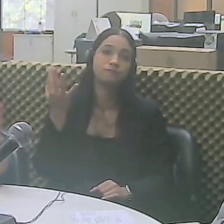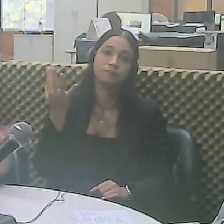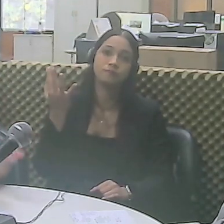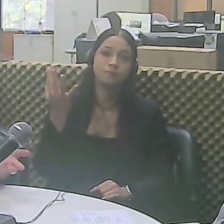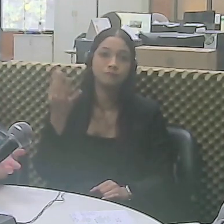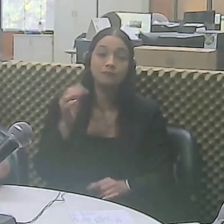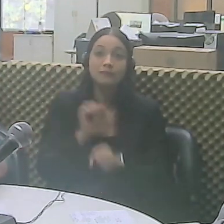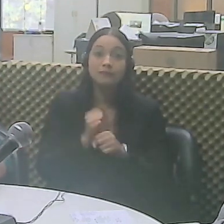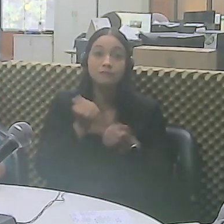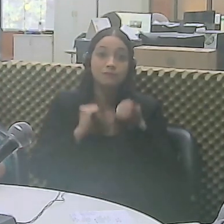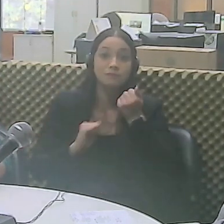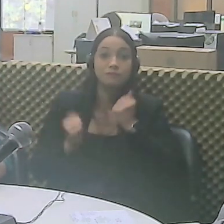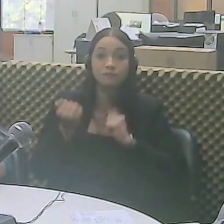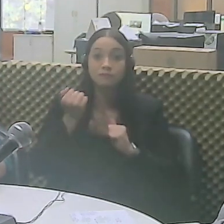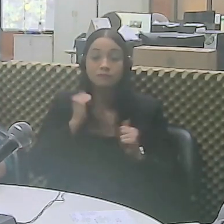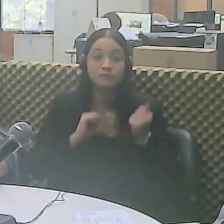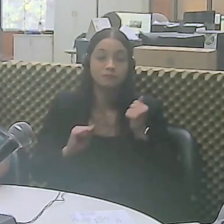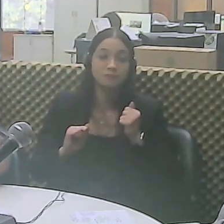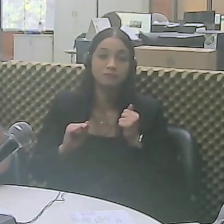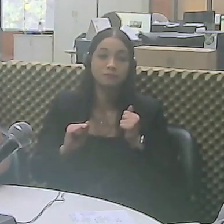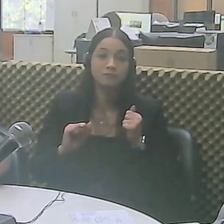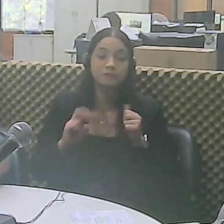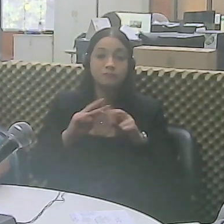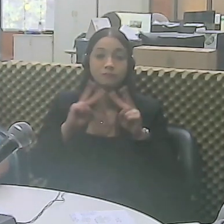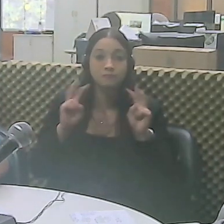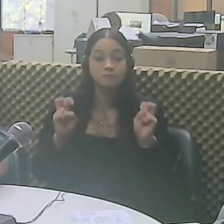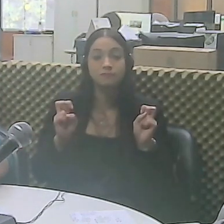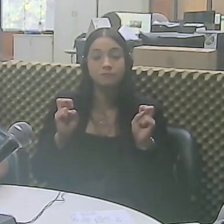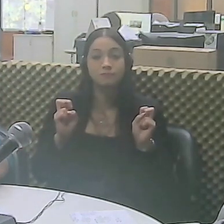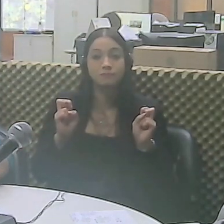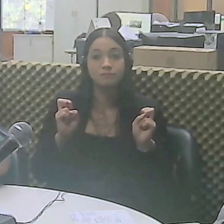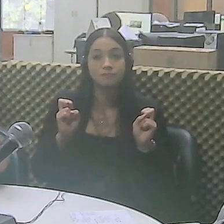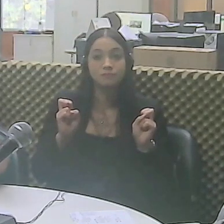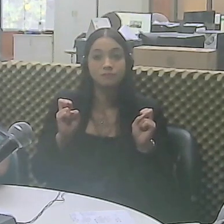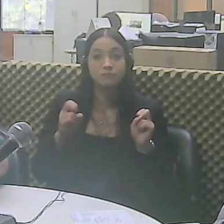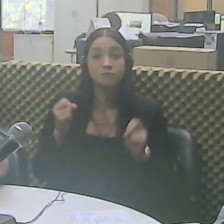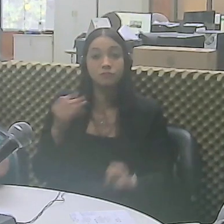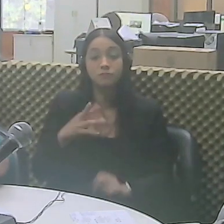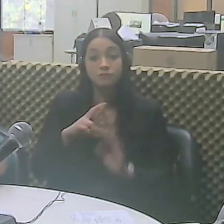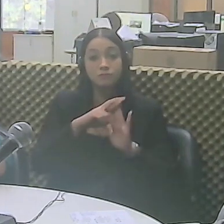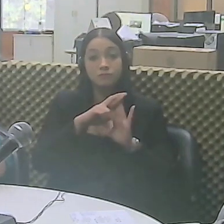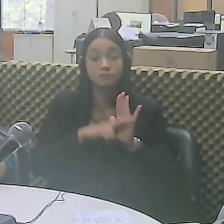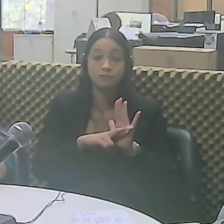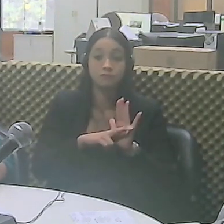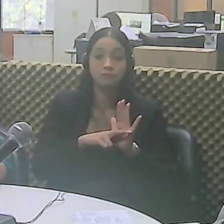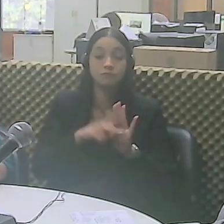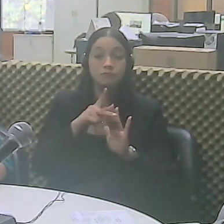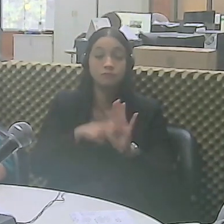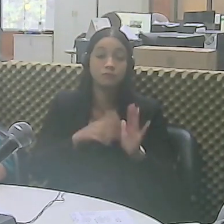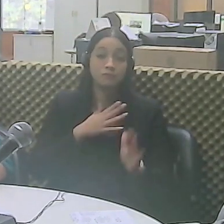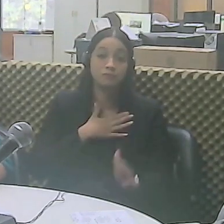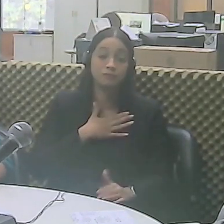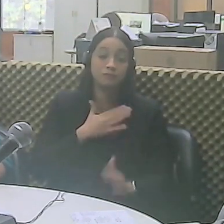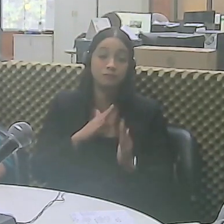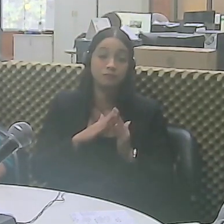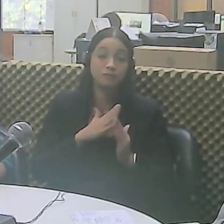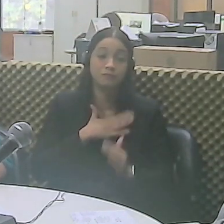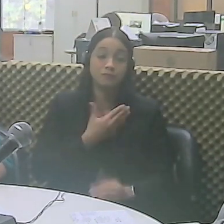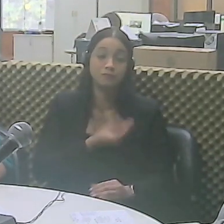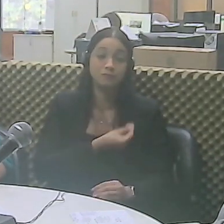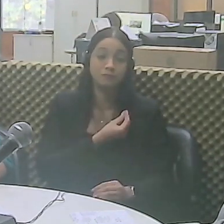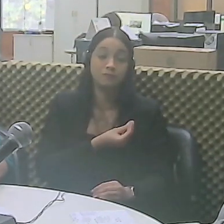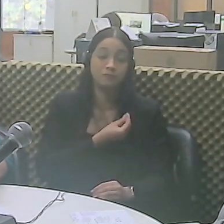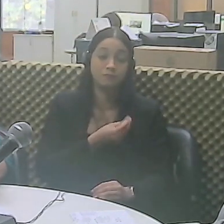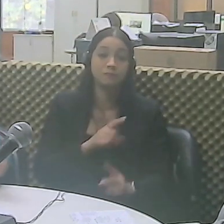era muito aguardada, né, a questão da nova regulamentação para o programa Minha Casa Minha Vida.